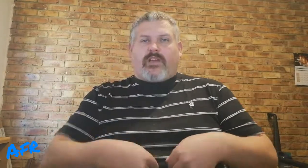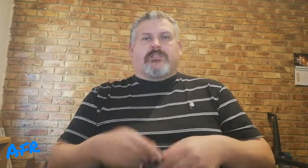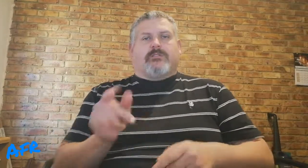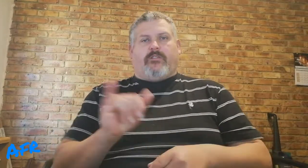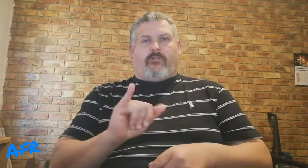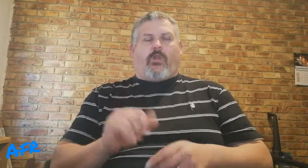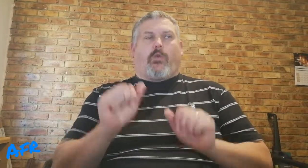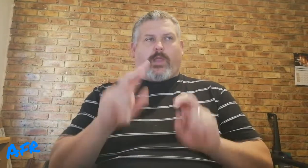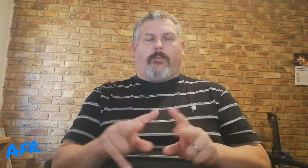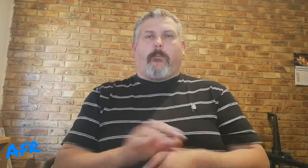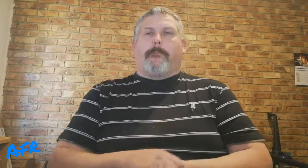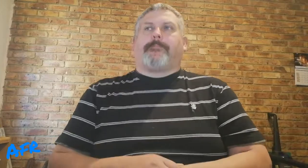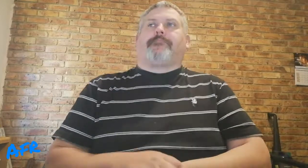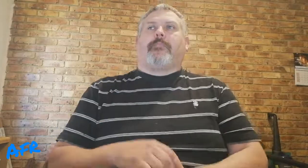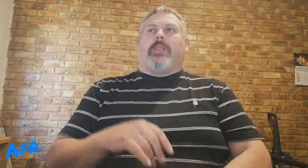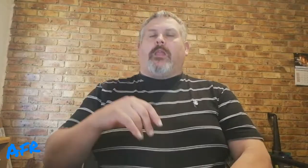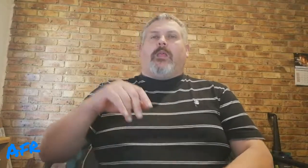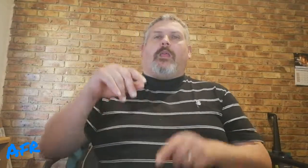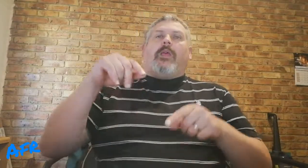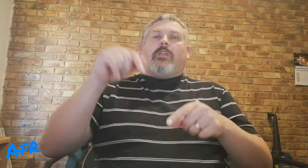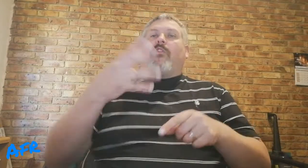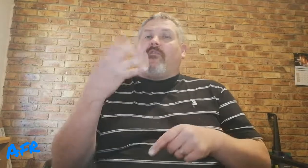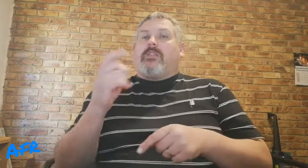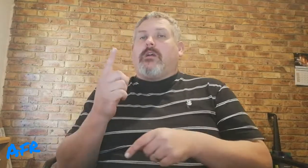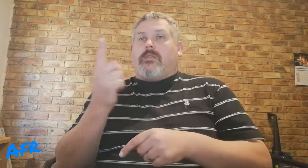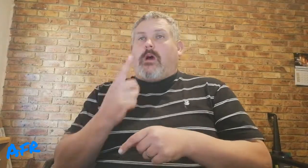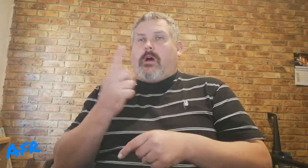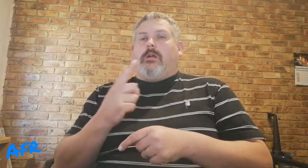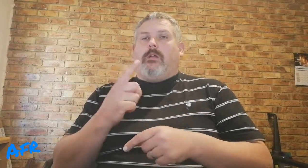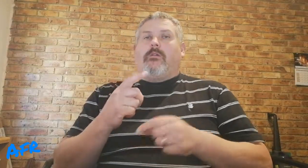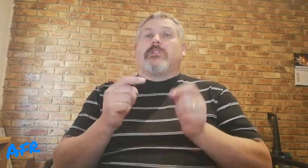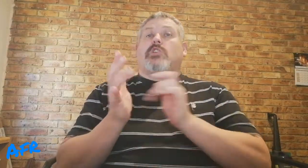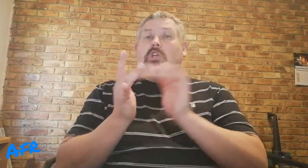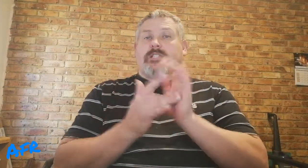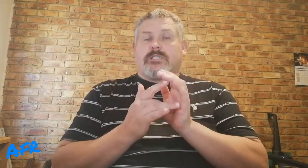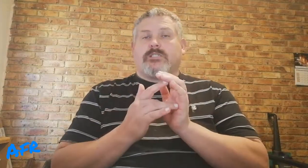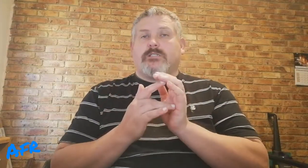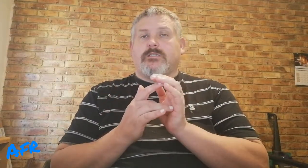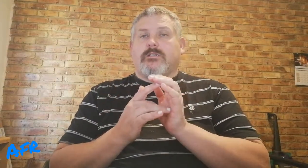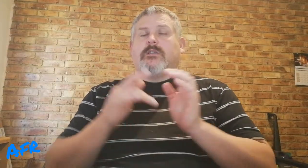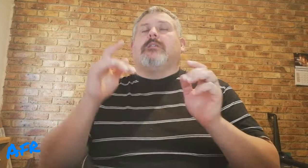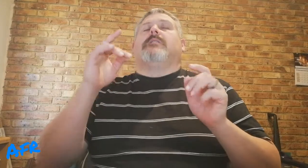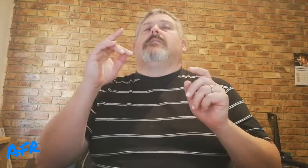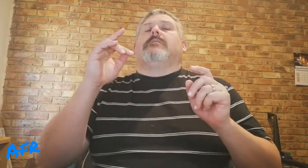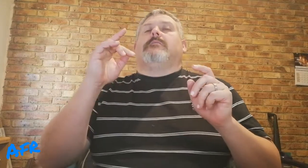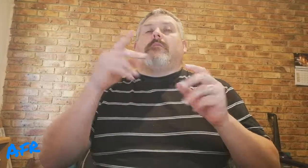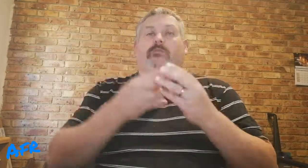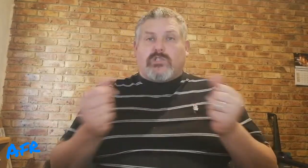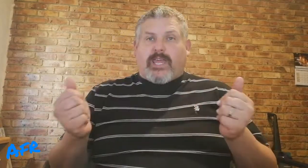pas. Ok. Nou vir 40 dae was Jesus in die